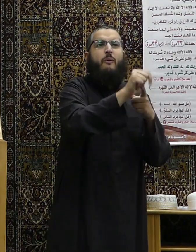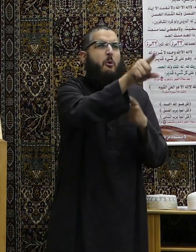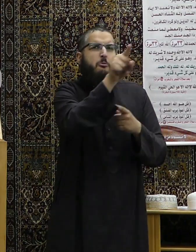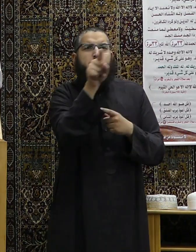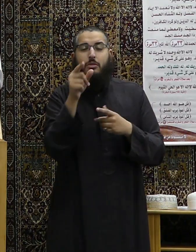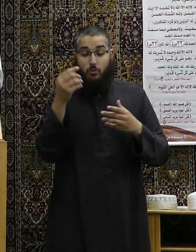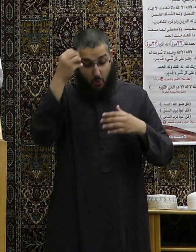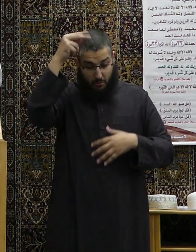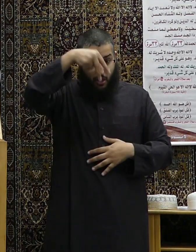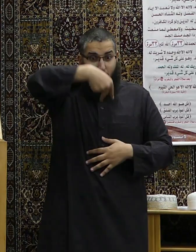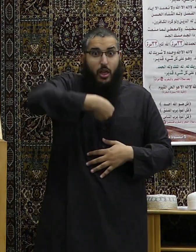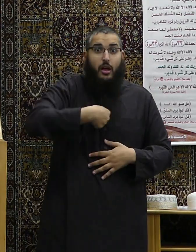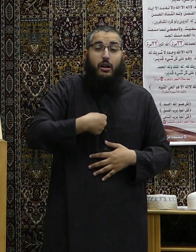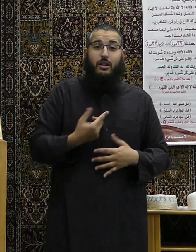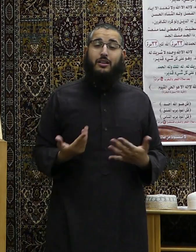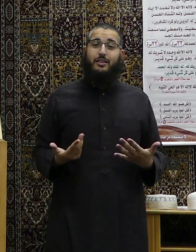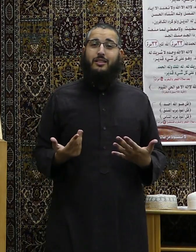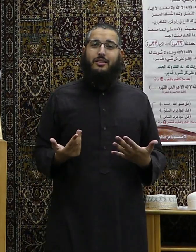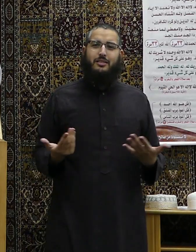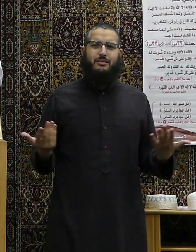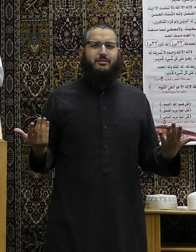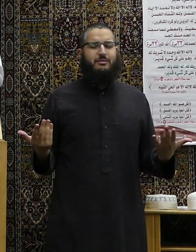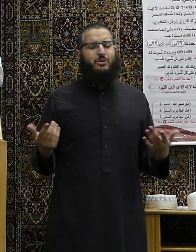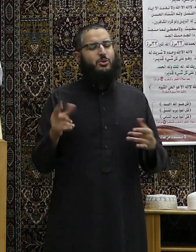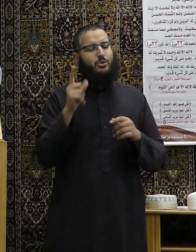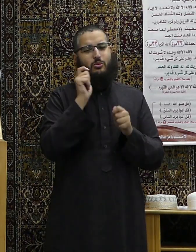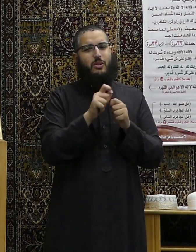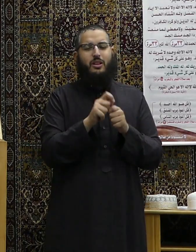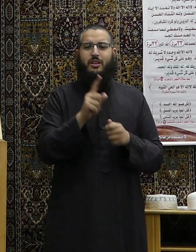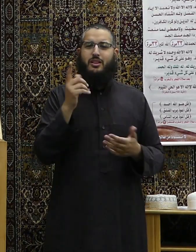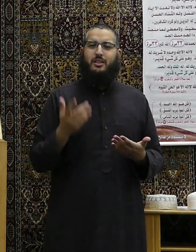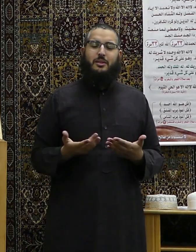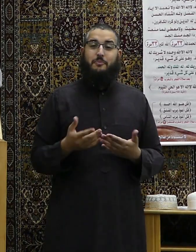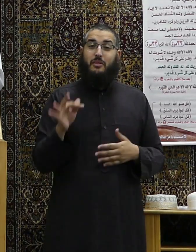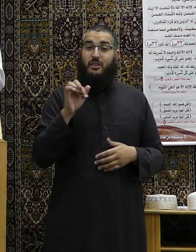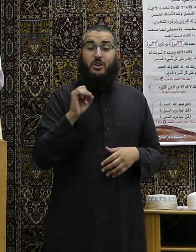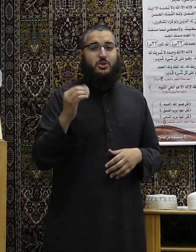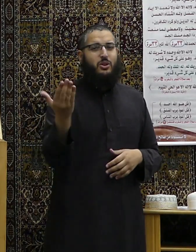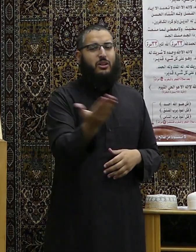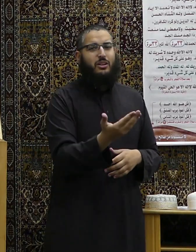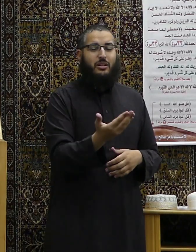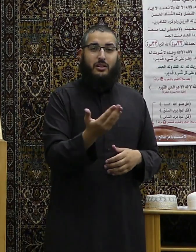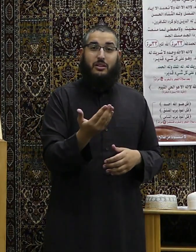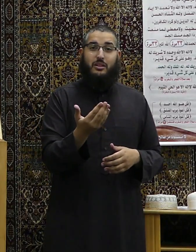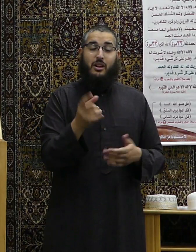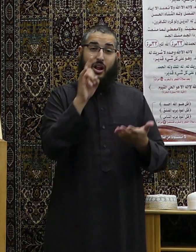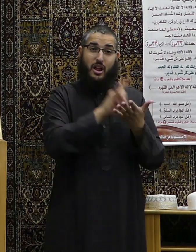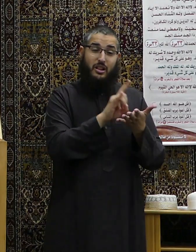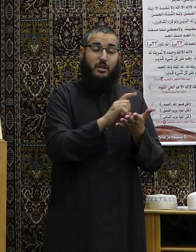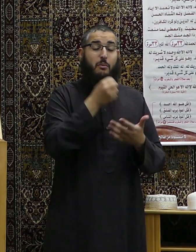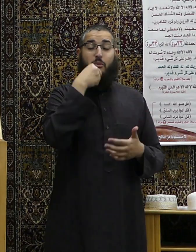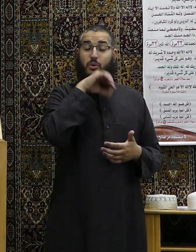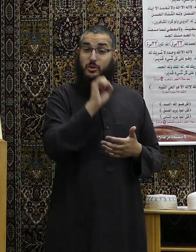Wa la hawla wa la quwwata illa billah. Mes chers frères, mes chères sœurs, le prophète alayhi salatu wasalam, dans le hadith de Anas qui est rapporté